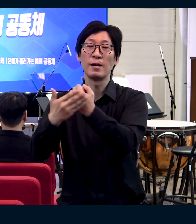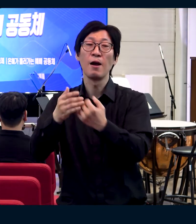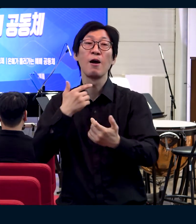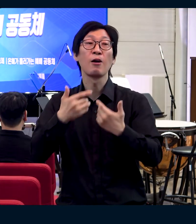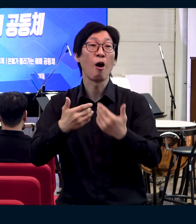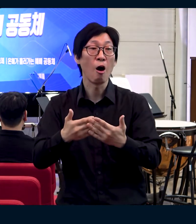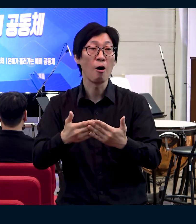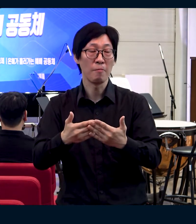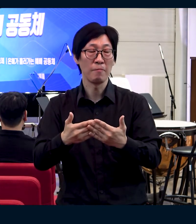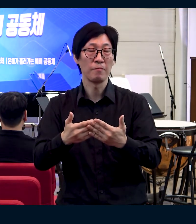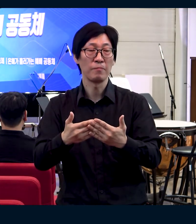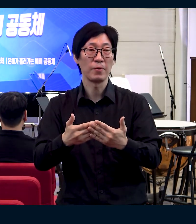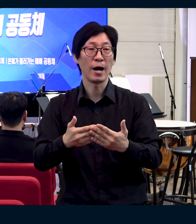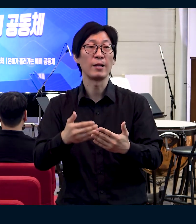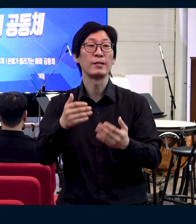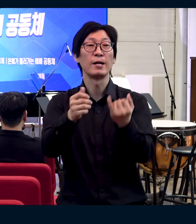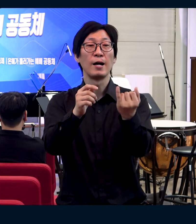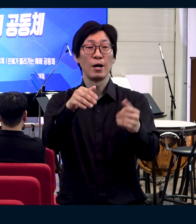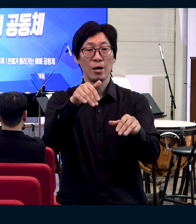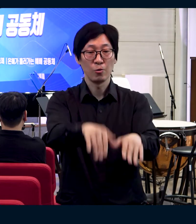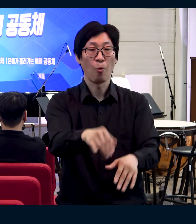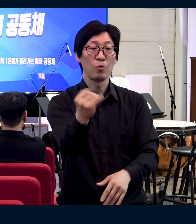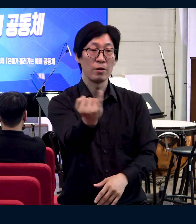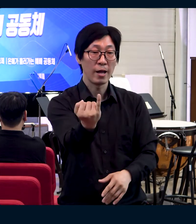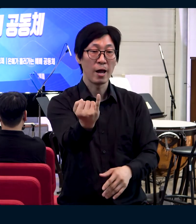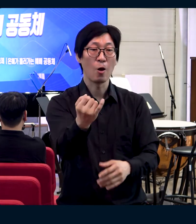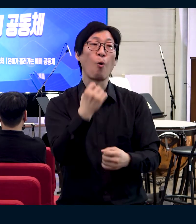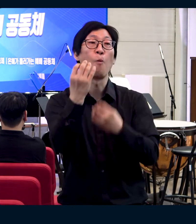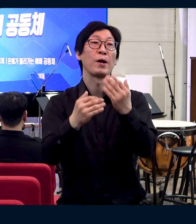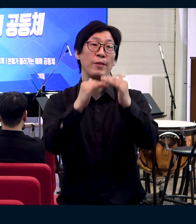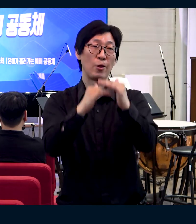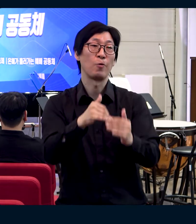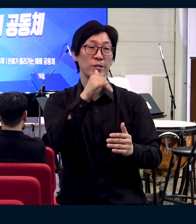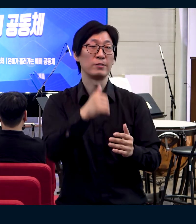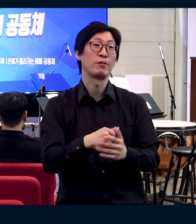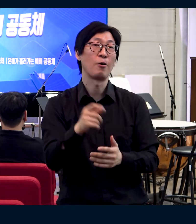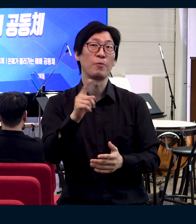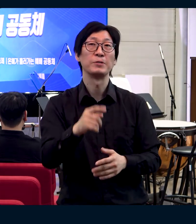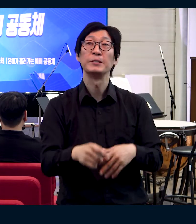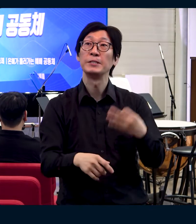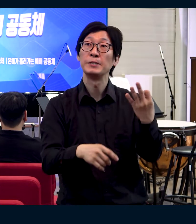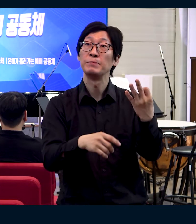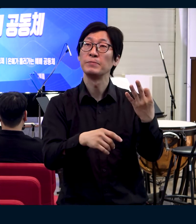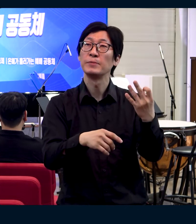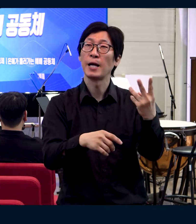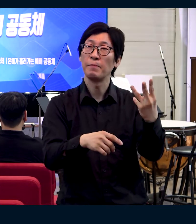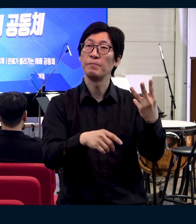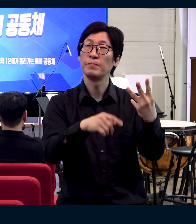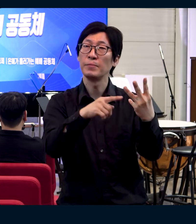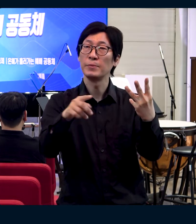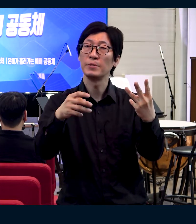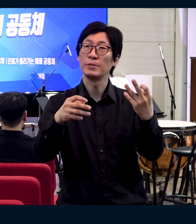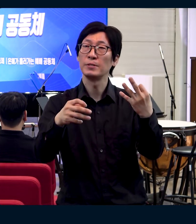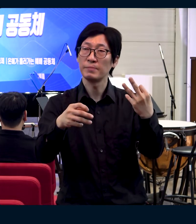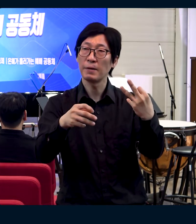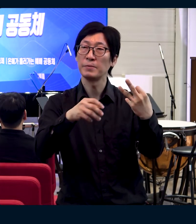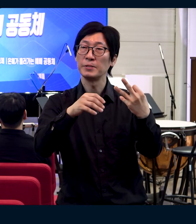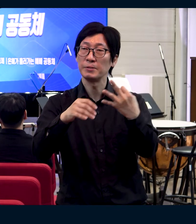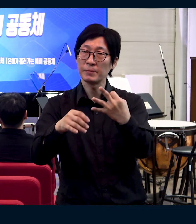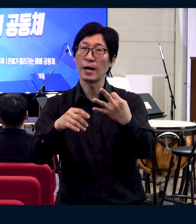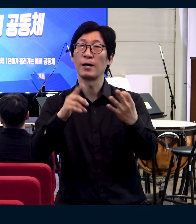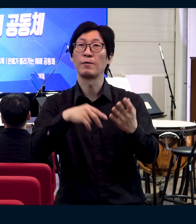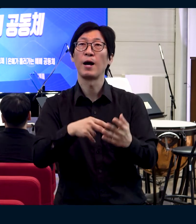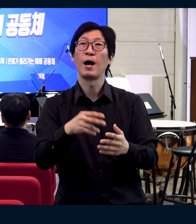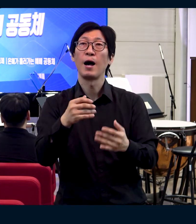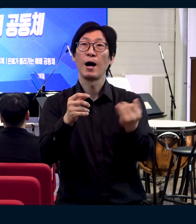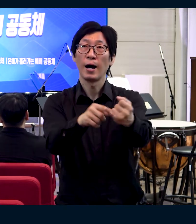경험하면서 하갈이 고백한 것이 있습니다. 우리 13절로 14절 말씀을 함께 읽겠습니다. 13절 14절 같이